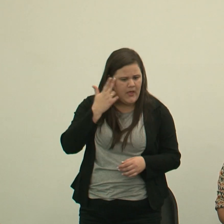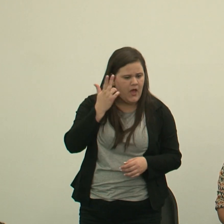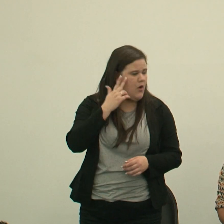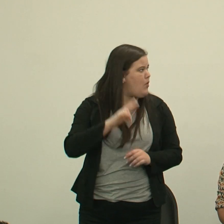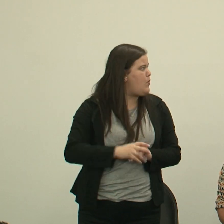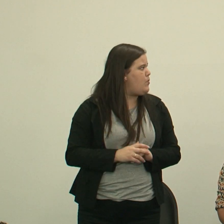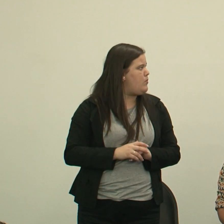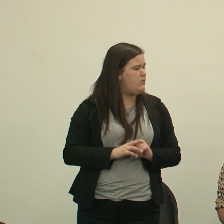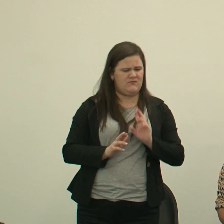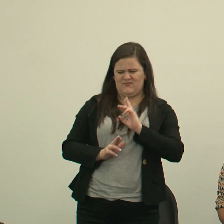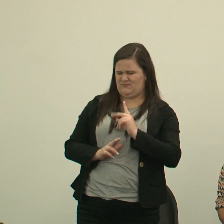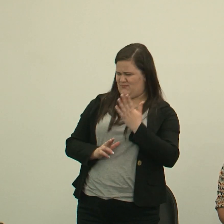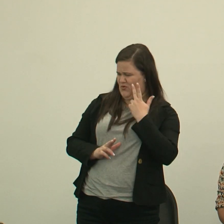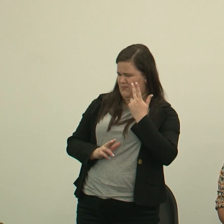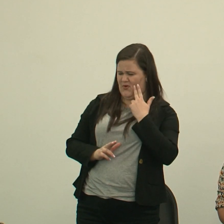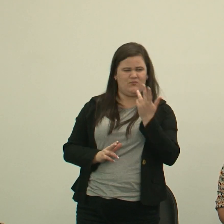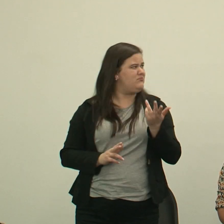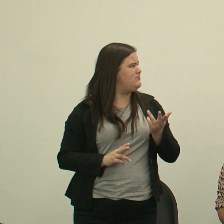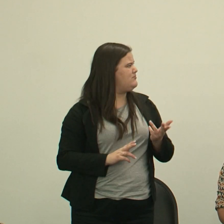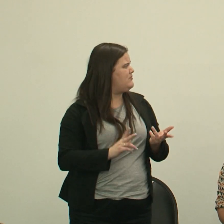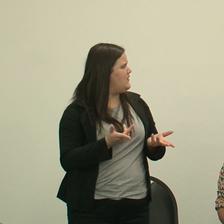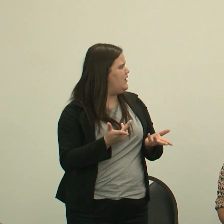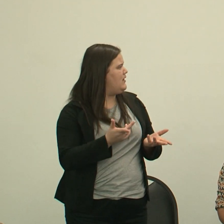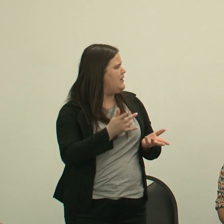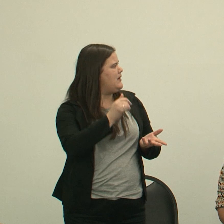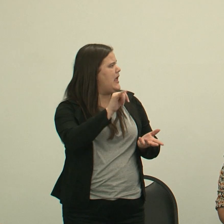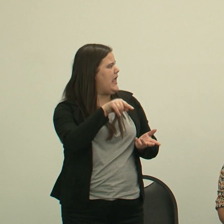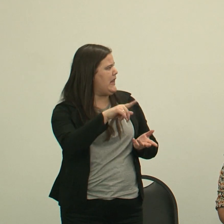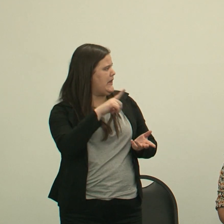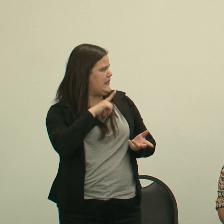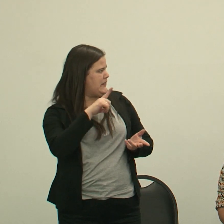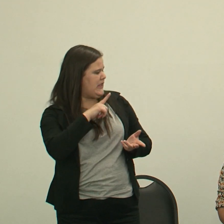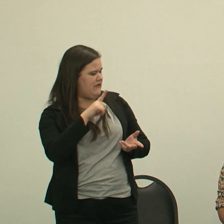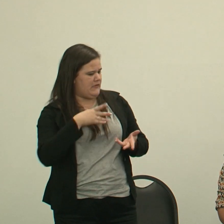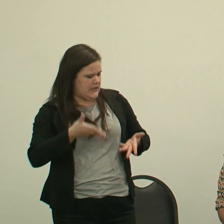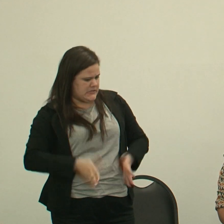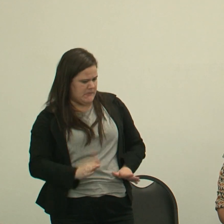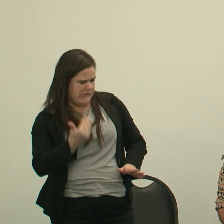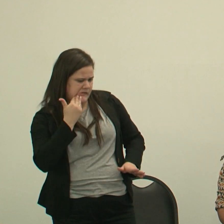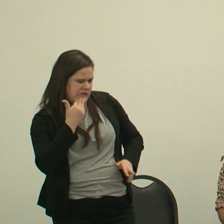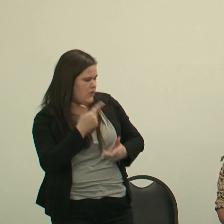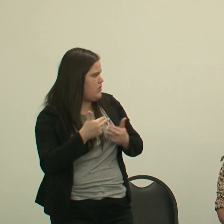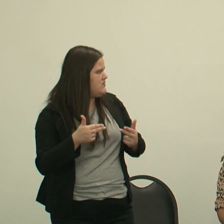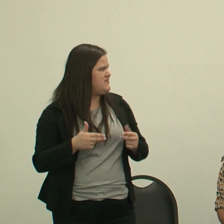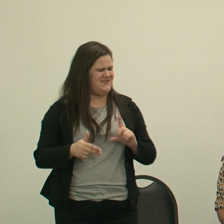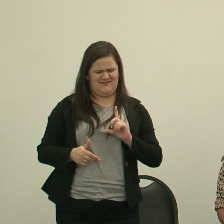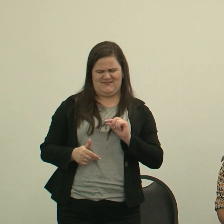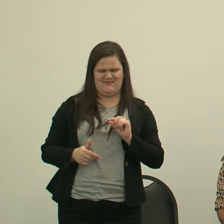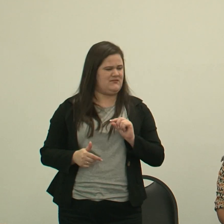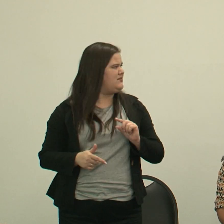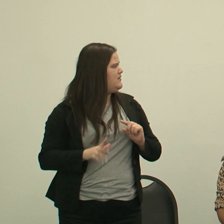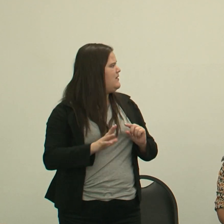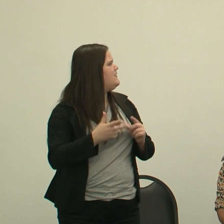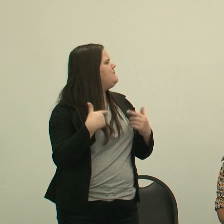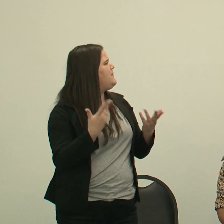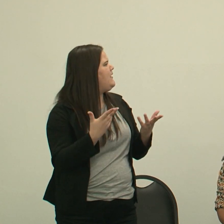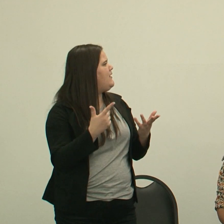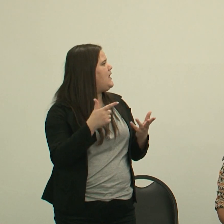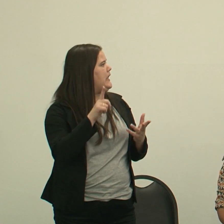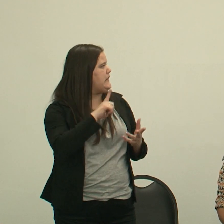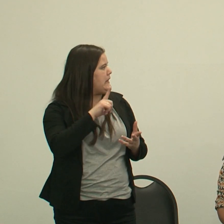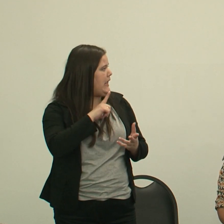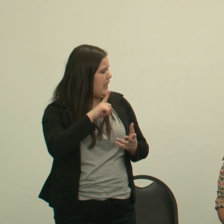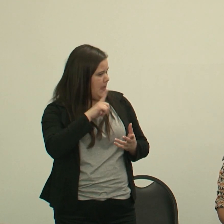normal? Normal? Tipo, ele teve uns defeitos de nascimento? Bem, quero dizer, se